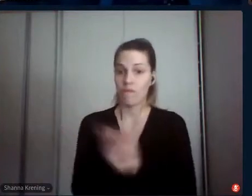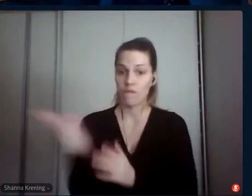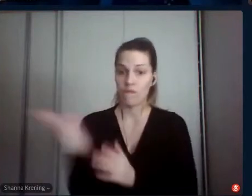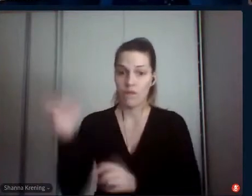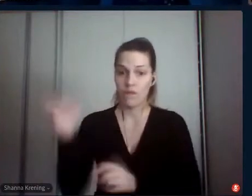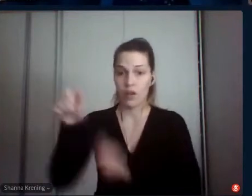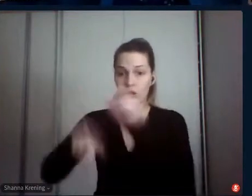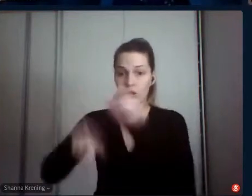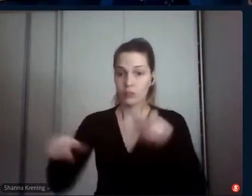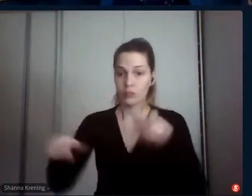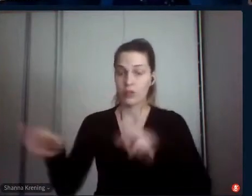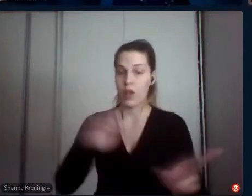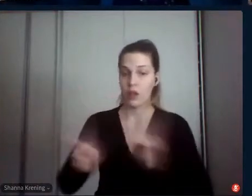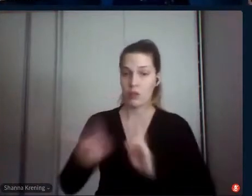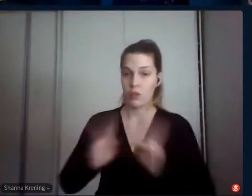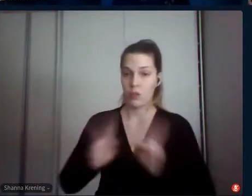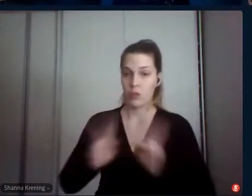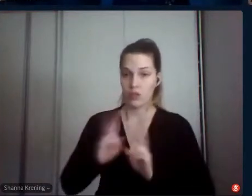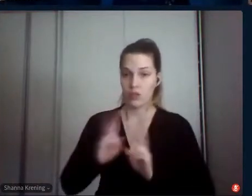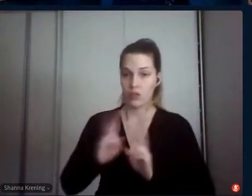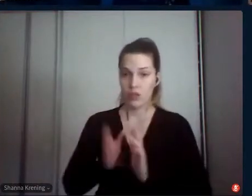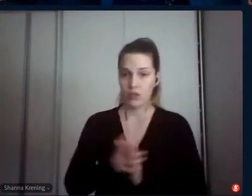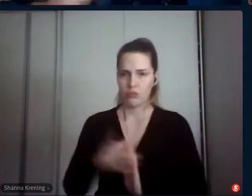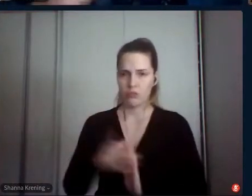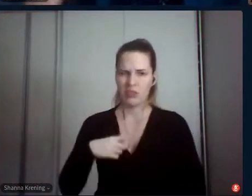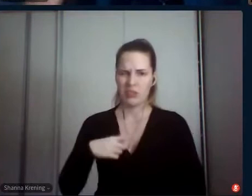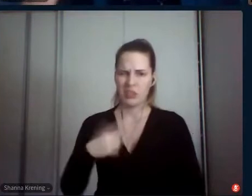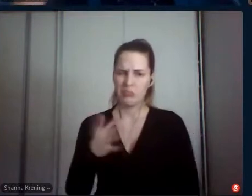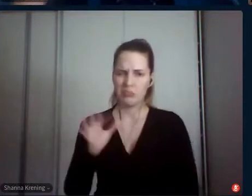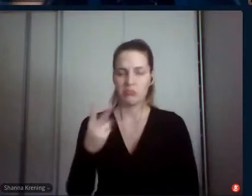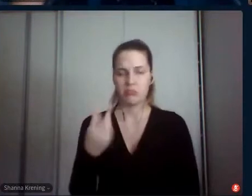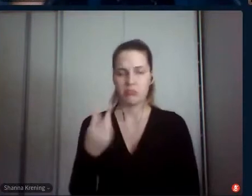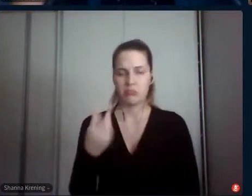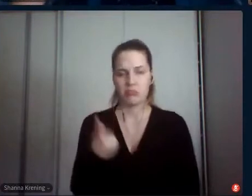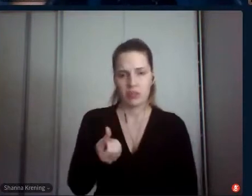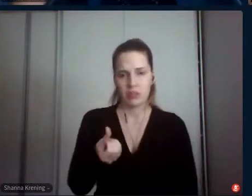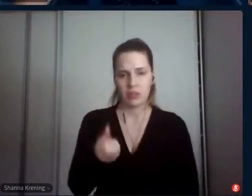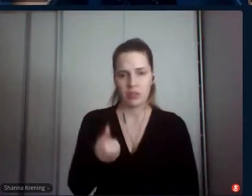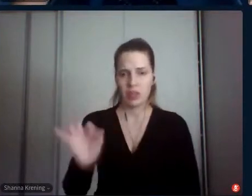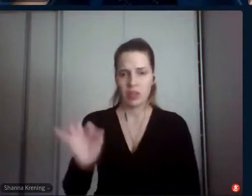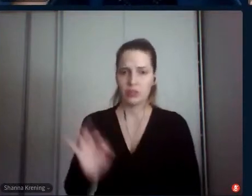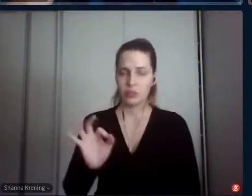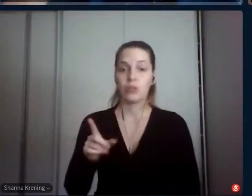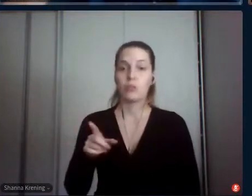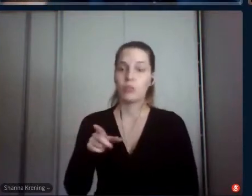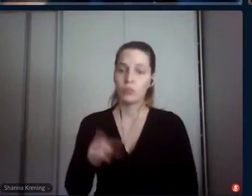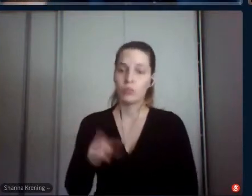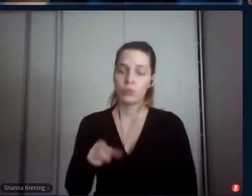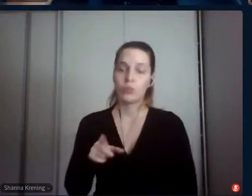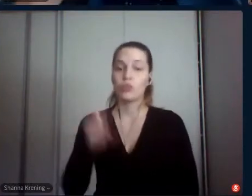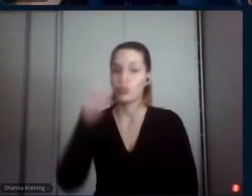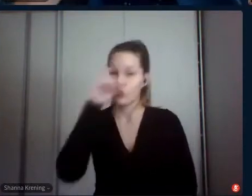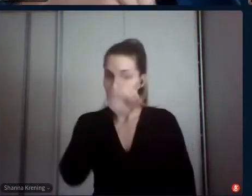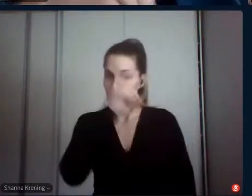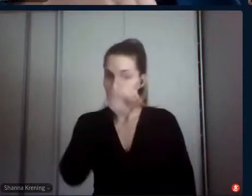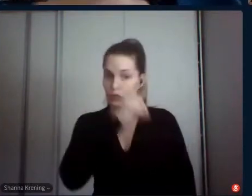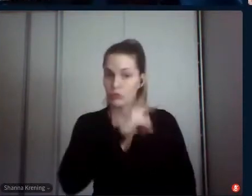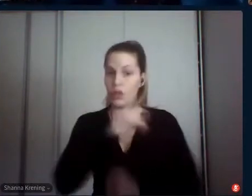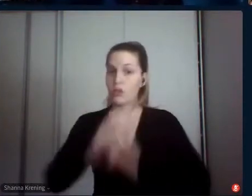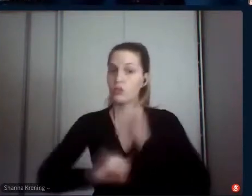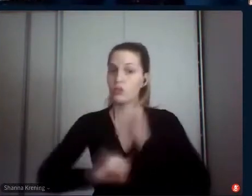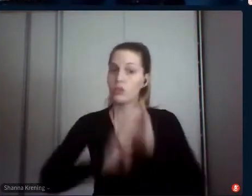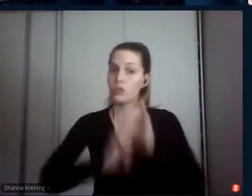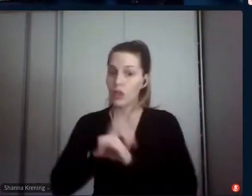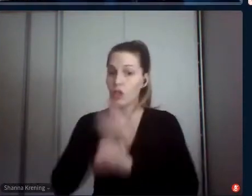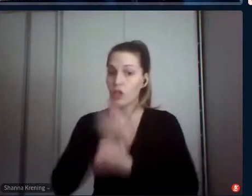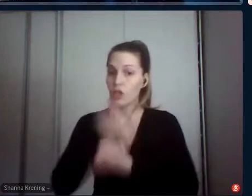em 6, não que eu acho, de pessoas que têm alguma dificuldade de internet ou de computador e conseguiram responder o